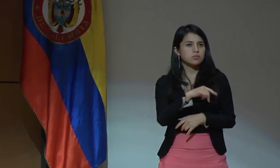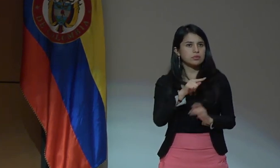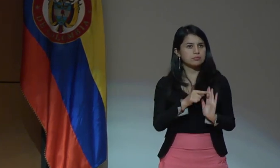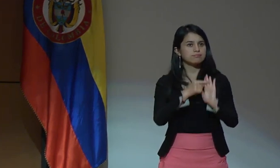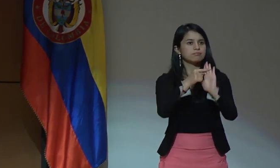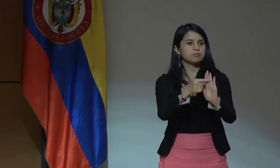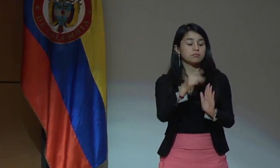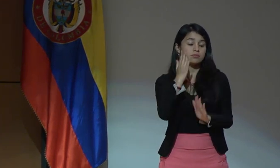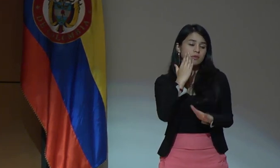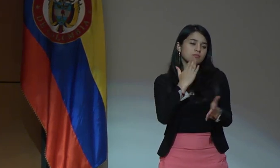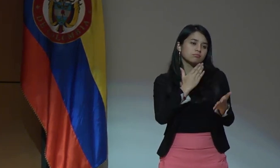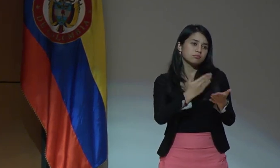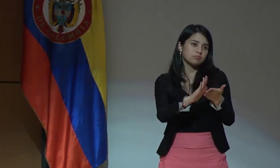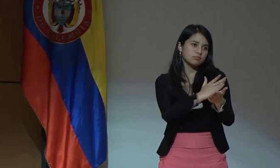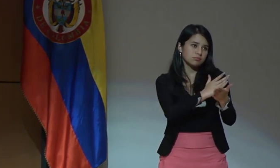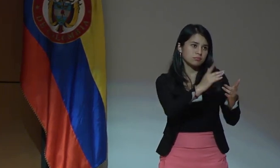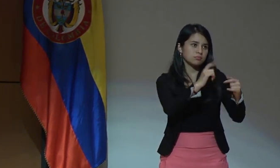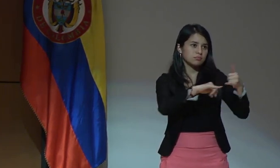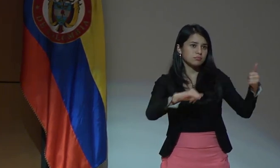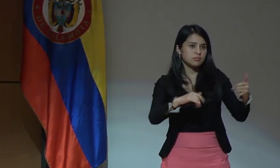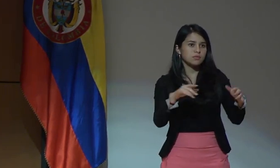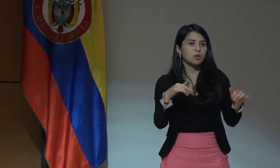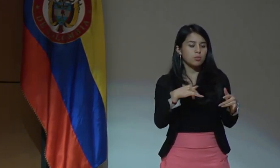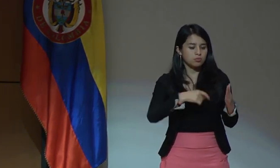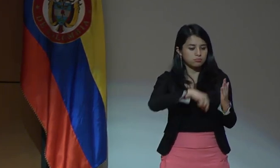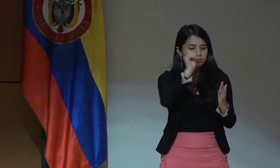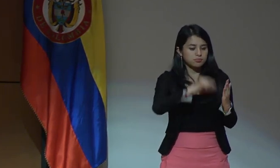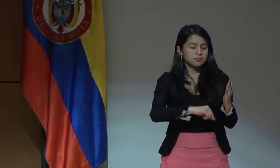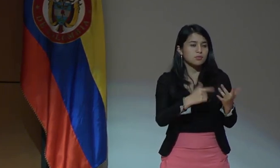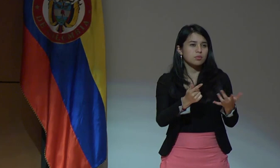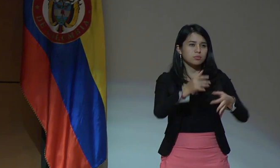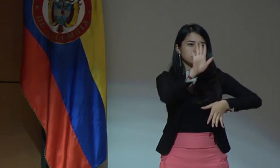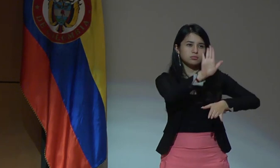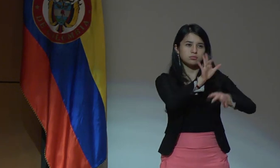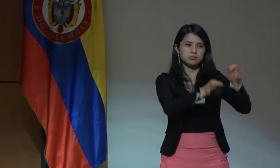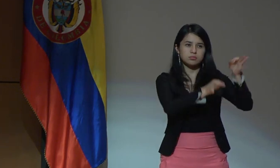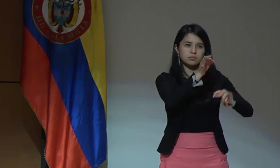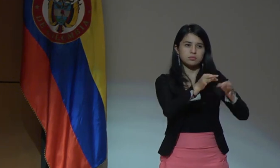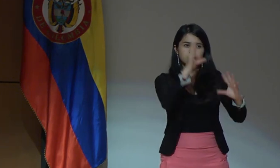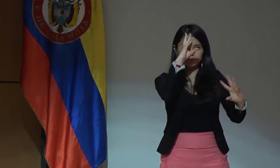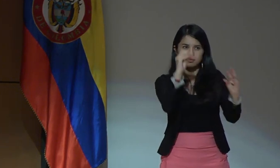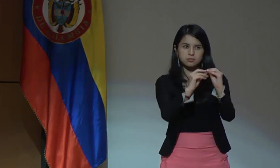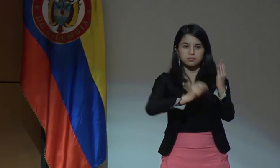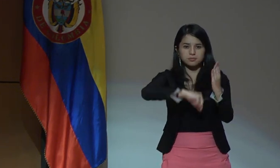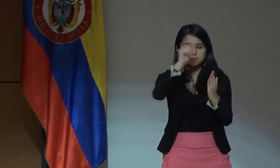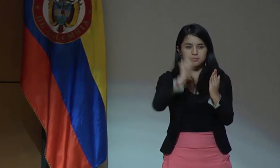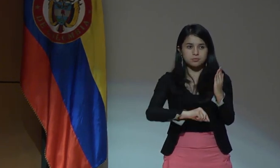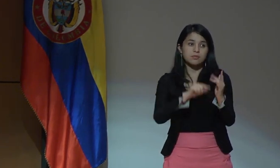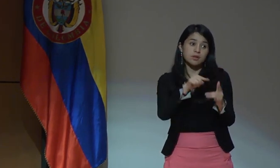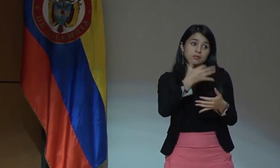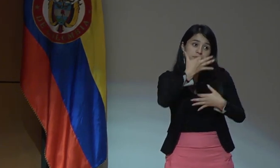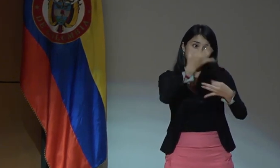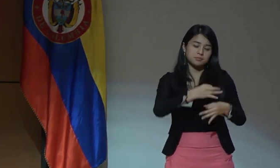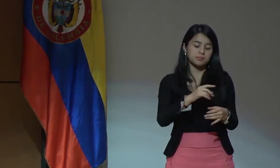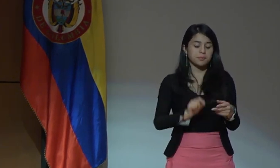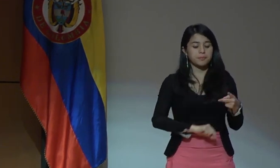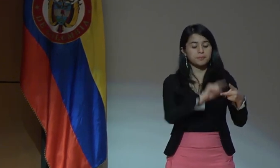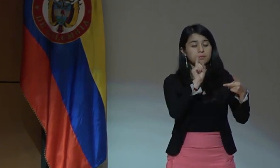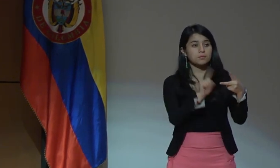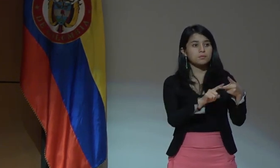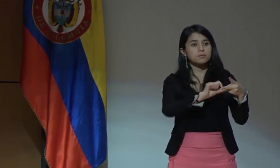es independiente de la firma como tal, del hecho jurídico del acuerdo de paz. Ese es un hecho. Pero el otro